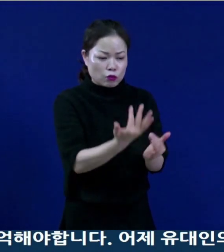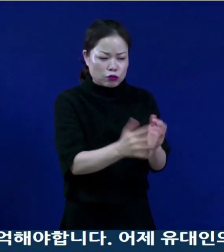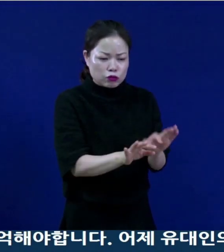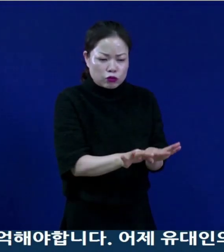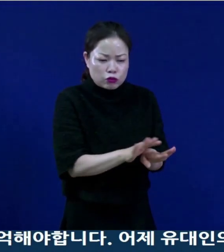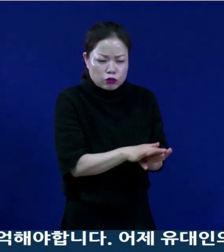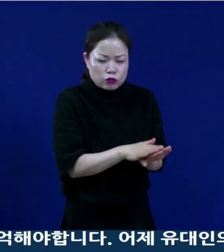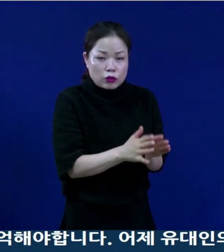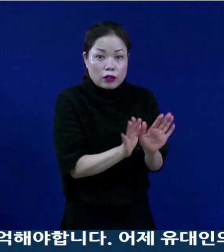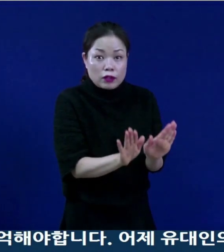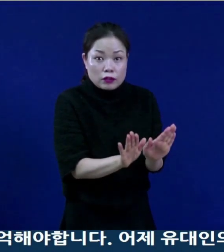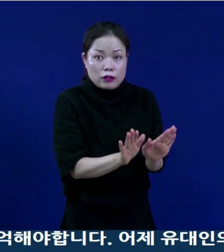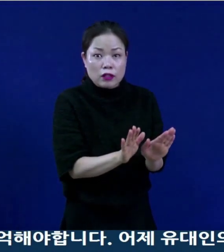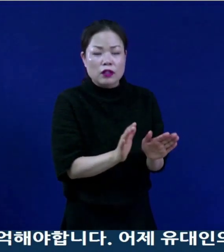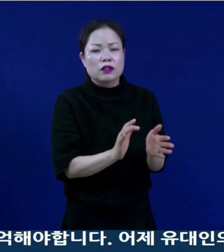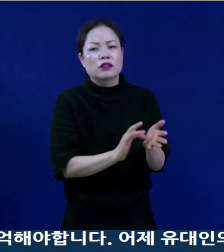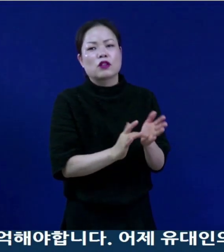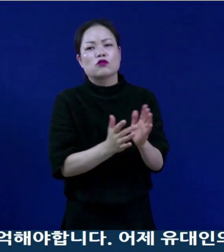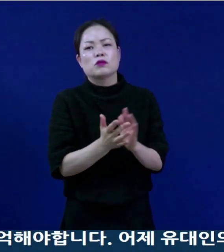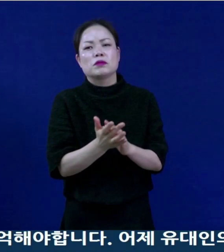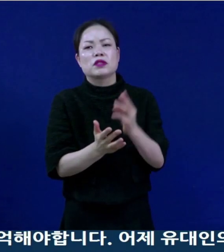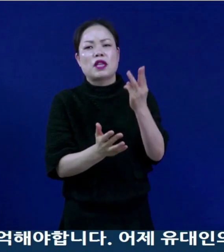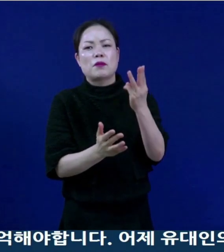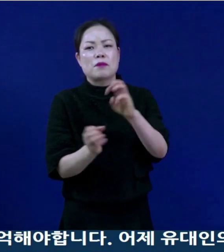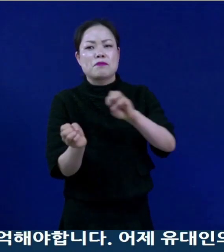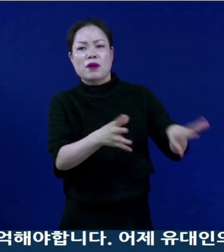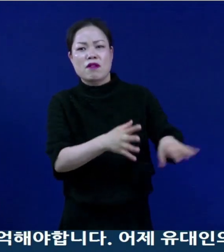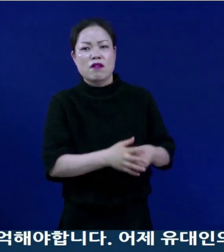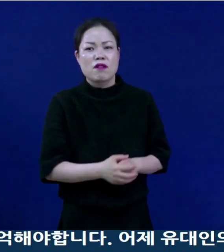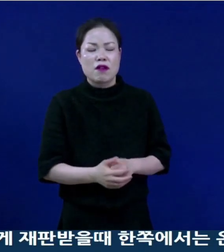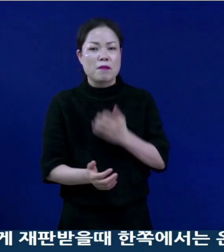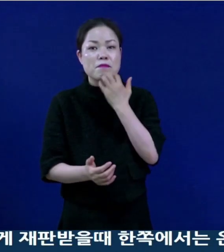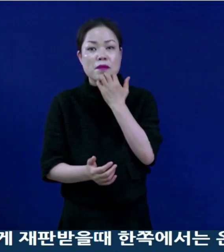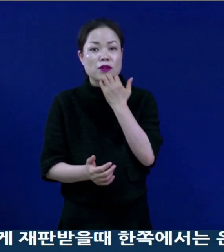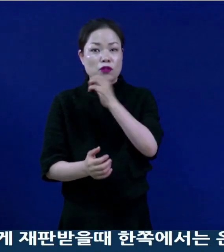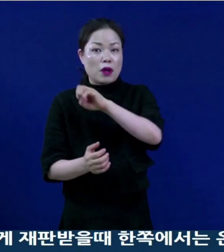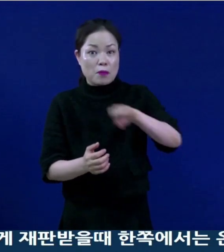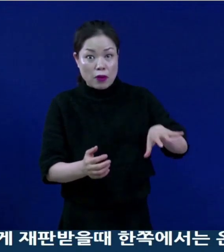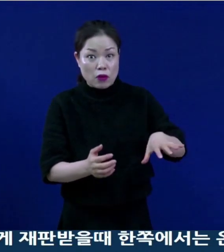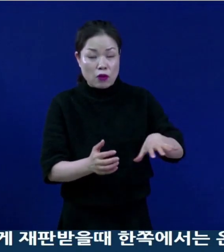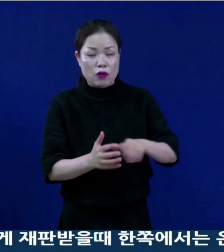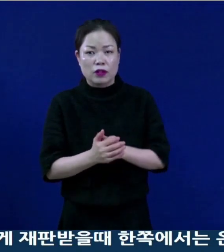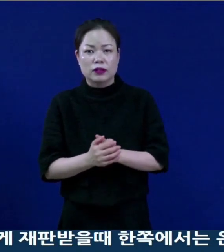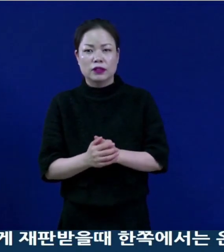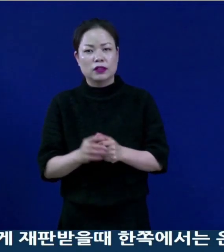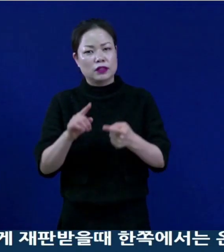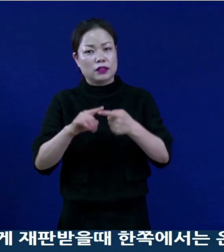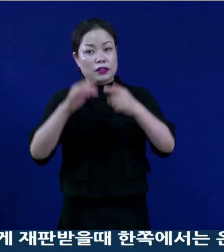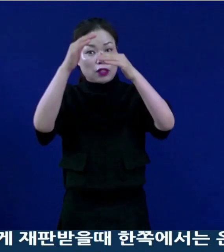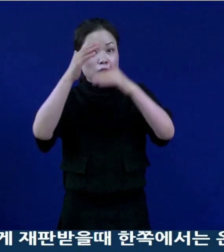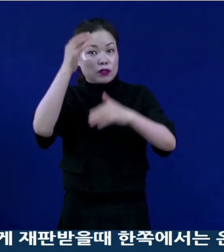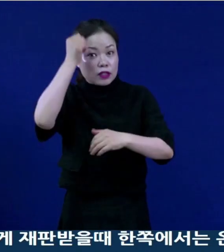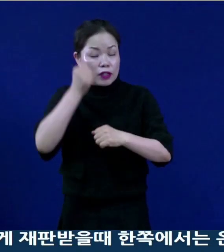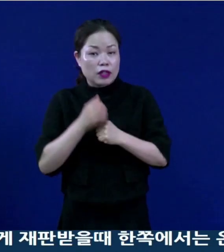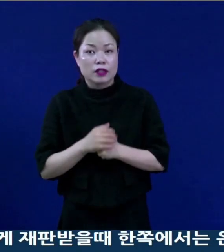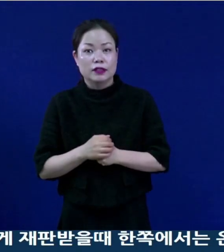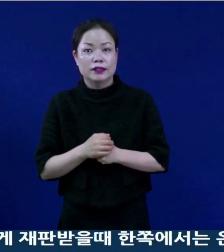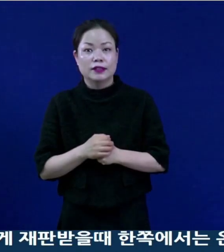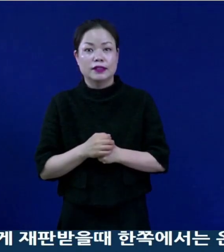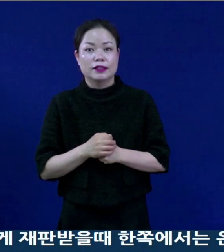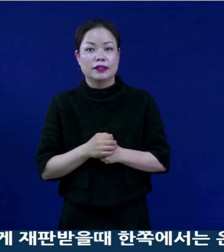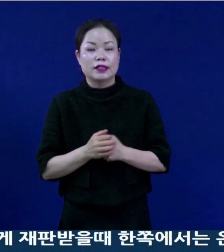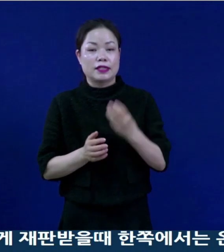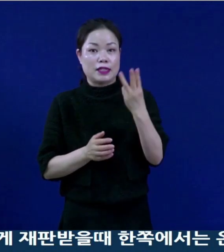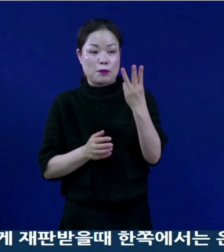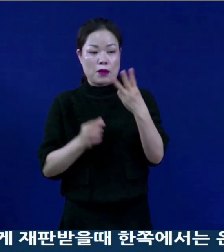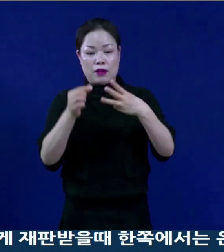예수님 3번 부인하는 거죠. 그 장면이었습니다. 거기서도 우리가 기억해 두면 좋을 게 있죠. 이